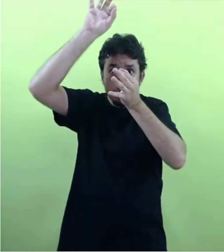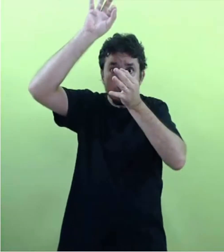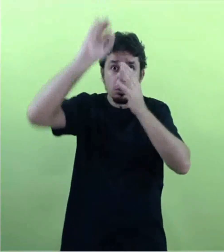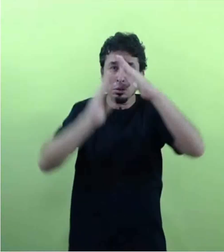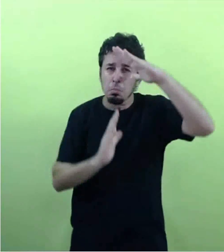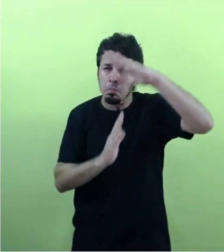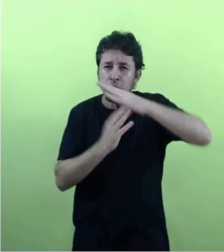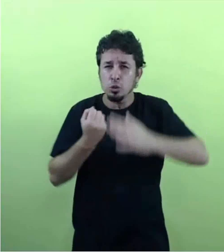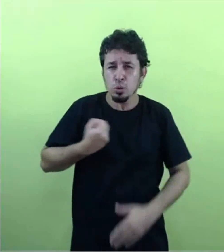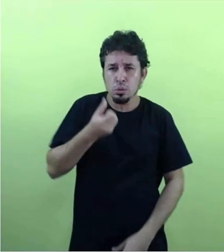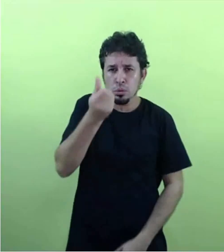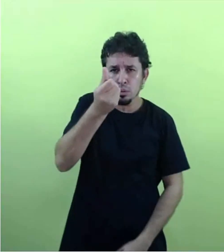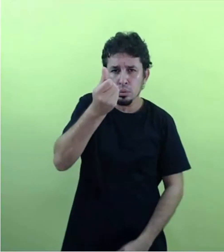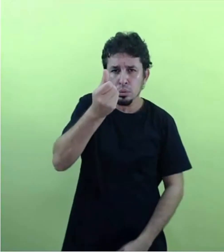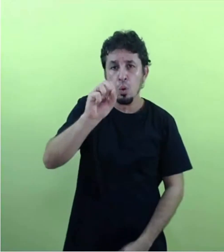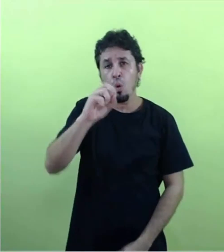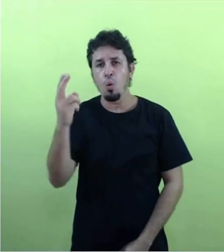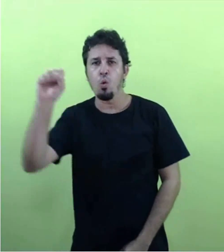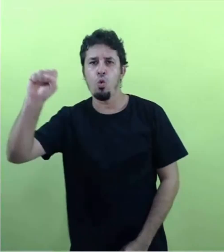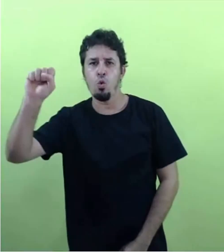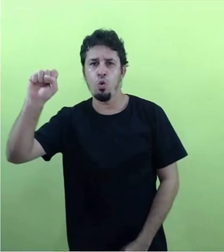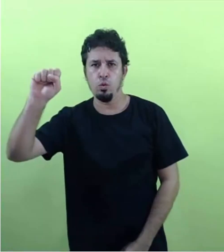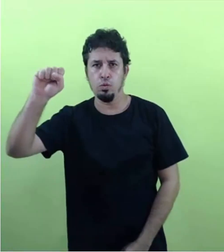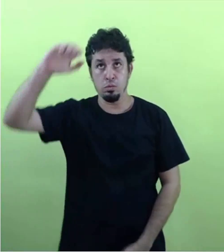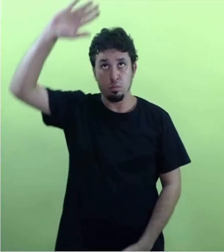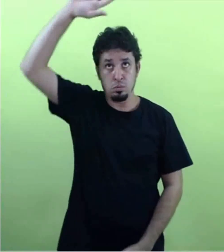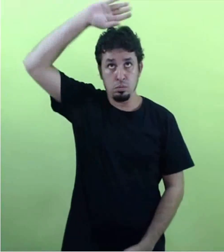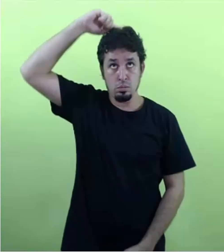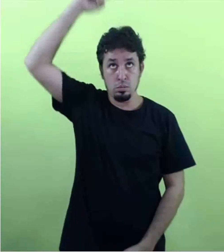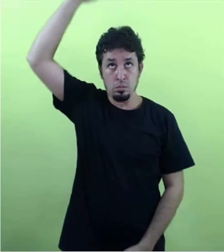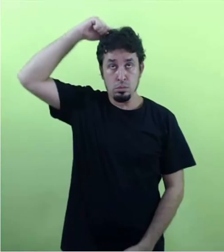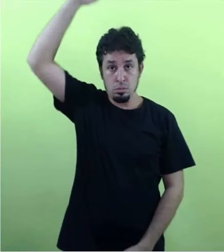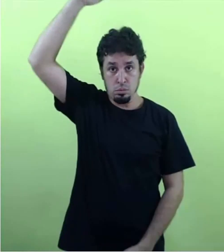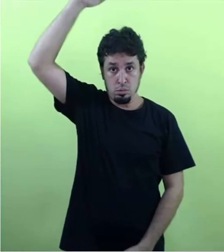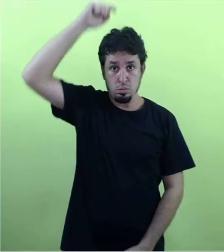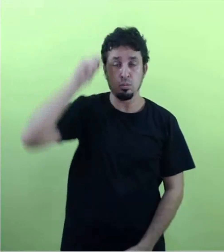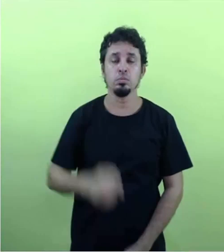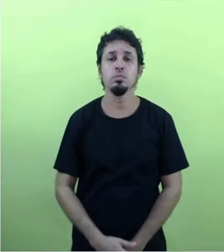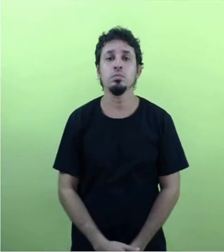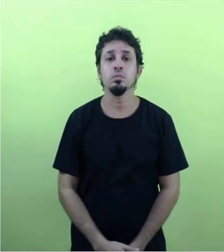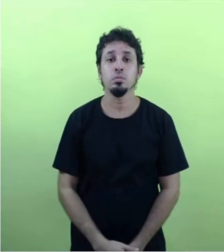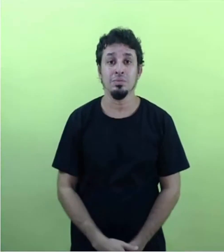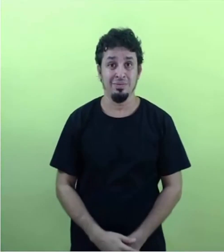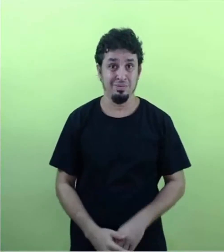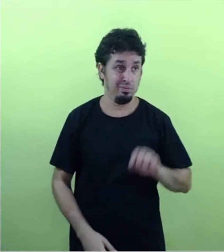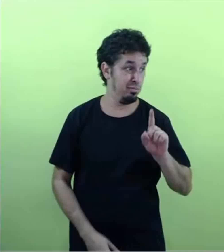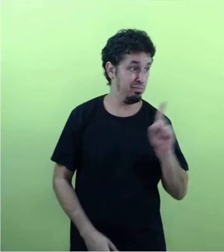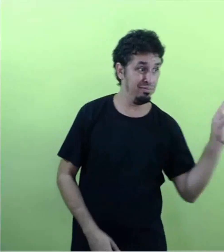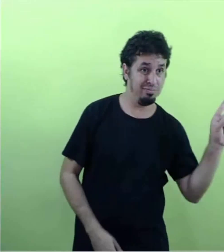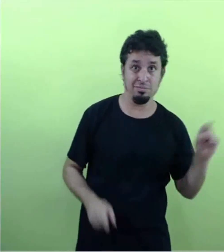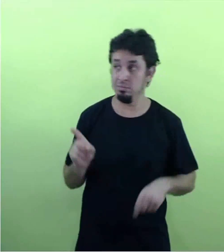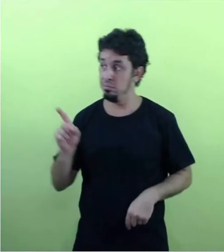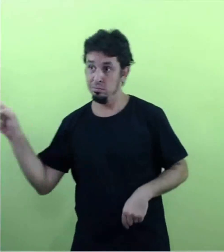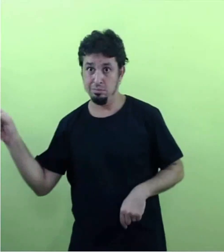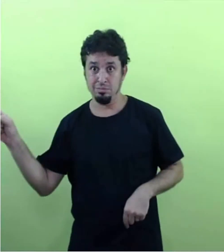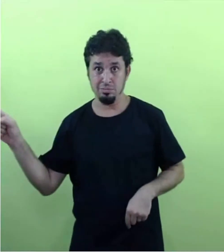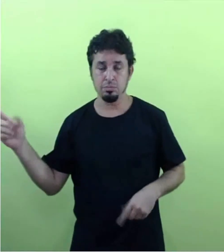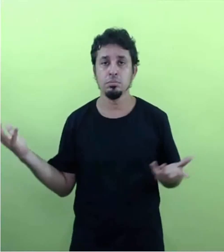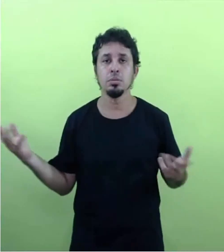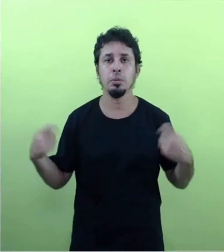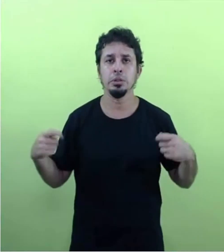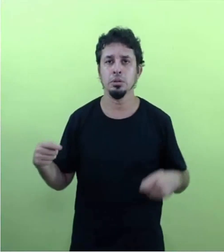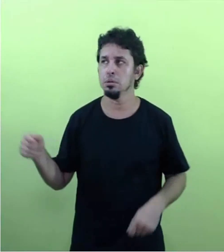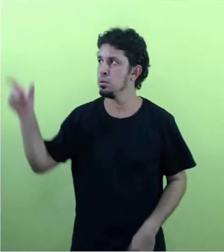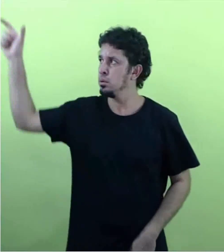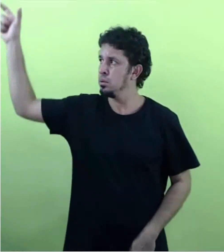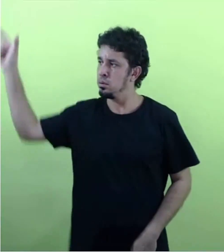deve ficar entre 6 e 8 centímetros acima da cabeça. B. Laterais esquerda e direita. O